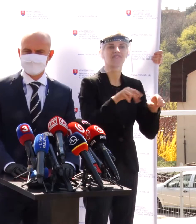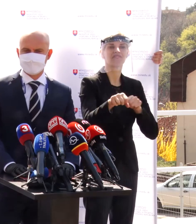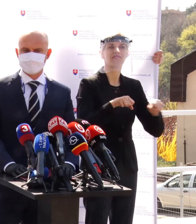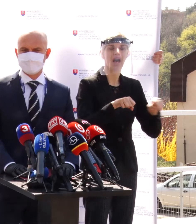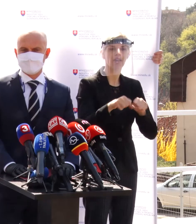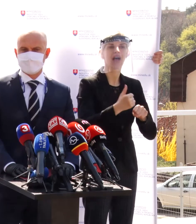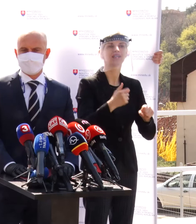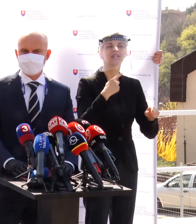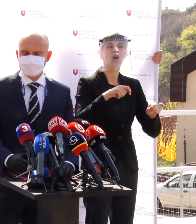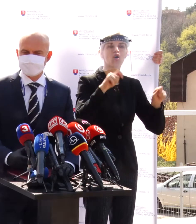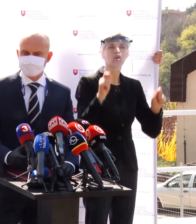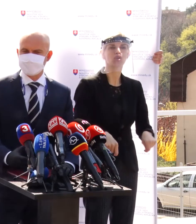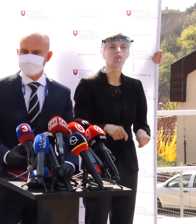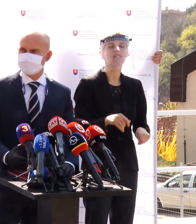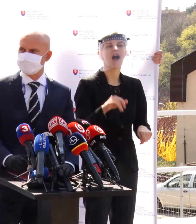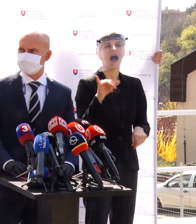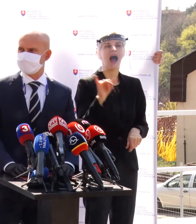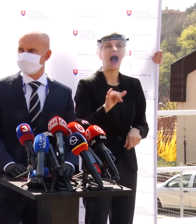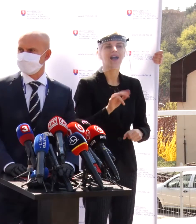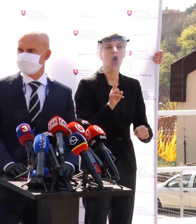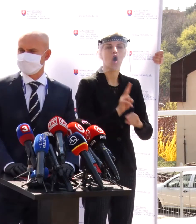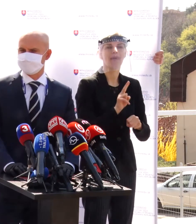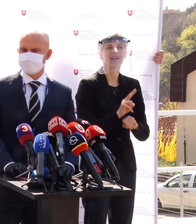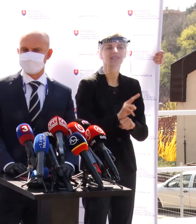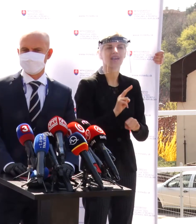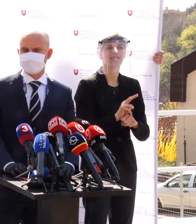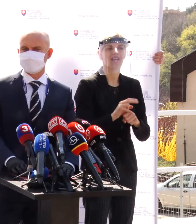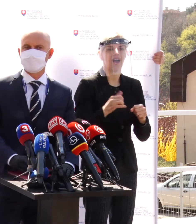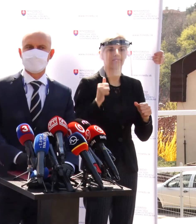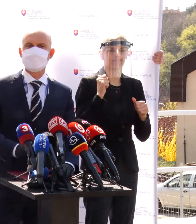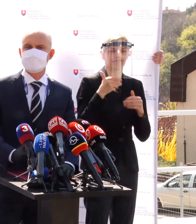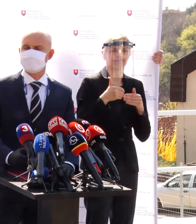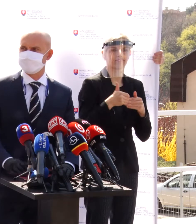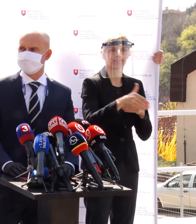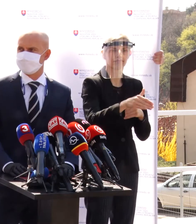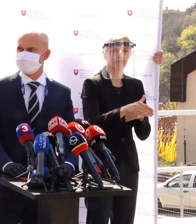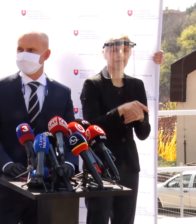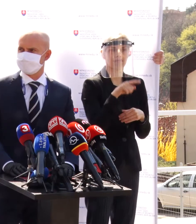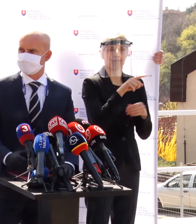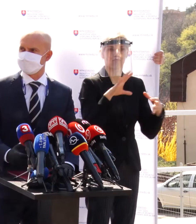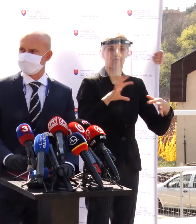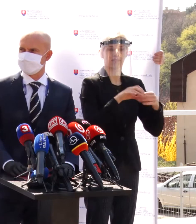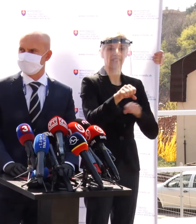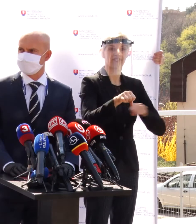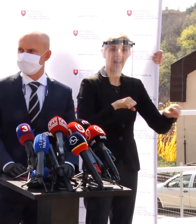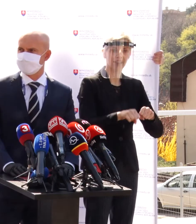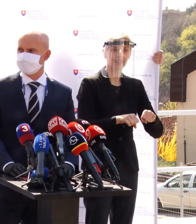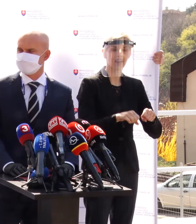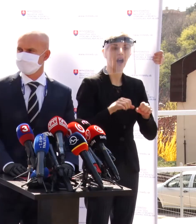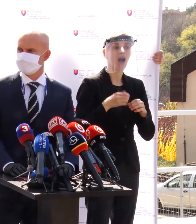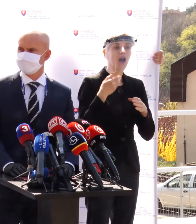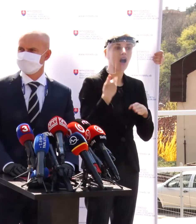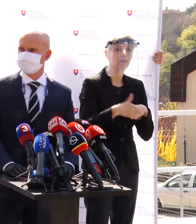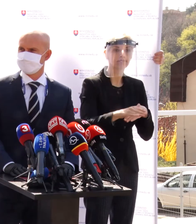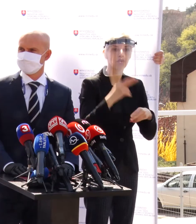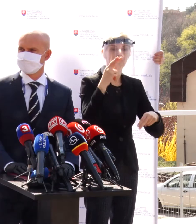rozhodovať o tom, aké vlastne budú tie opatrenia, ktoré nás nasledujúce dni čakajú, a od nich sa potom budú odvíjať aj opatrenia, čo sa týka internátov.